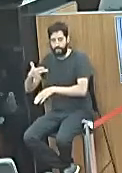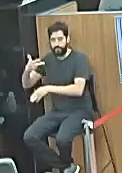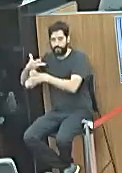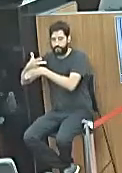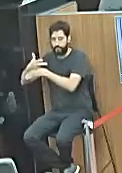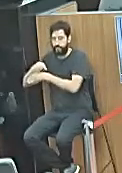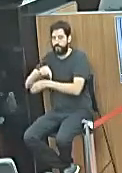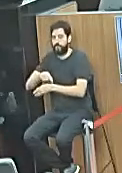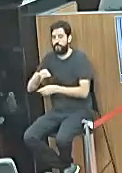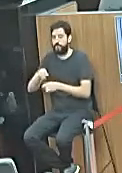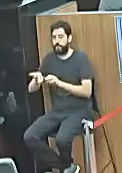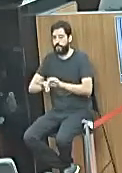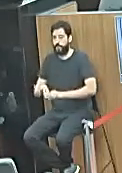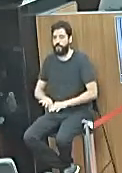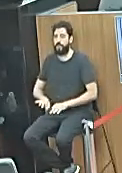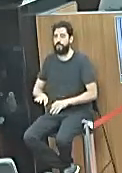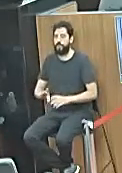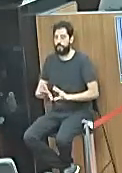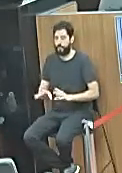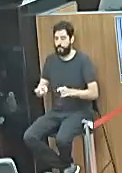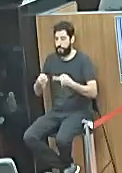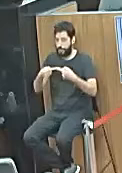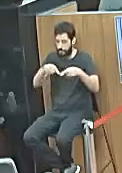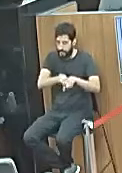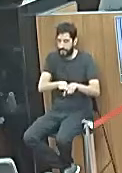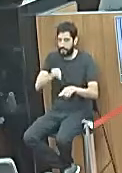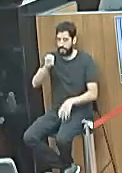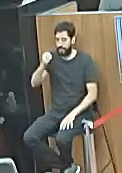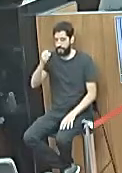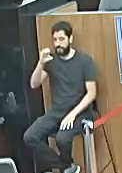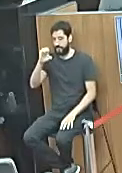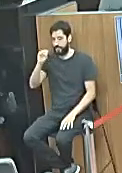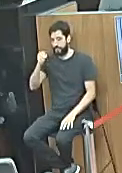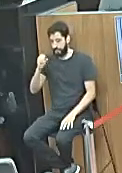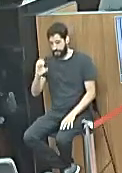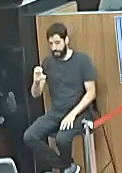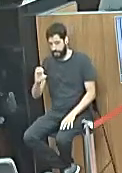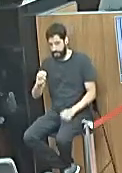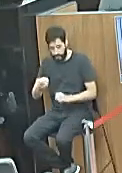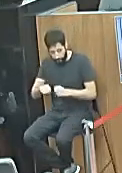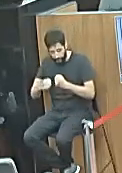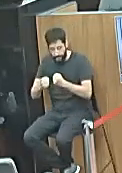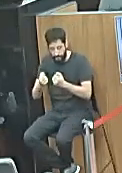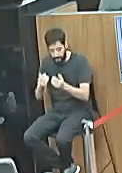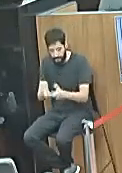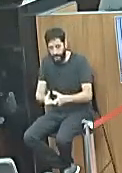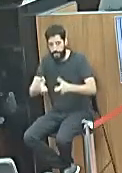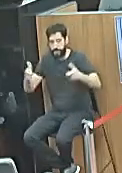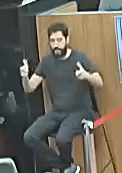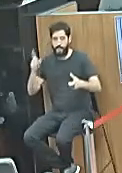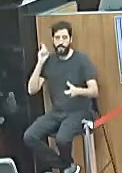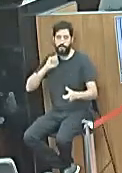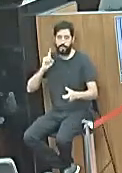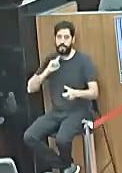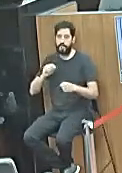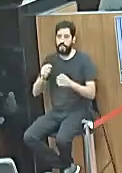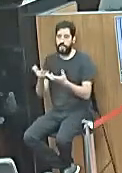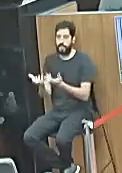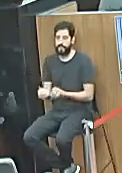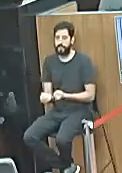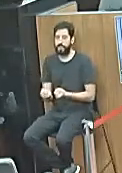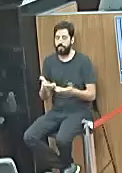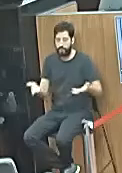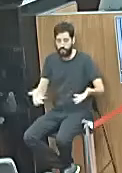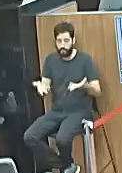programa em parceria com o sesc fortalecer e ampliar a atuação do programa minas recebe o fomenta a